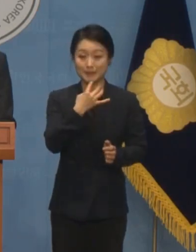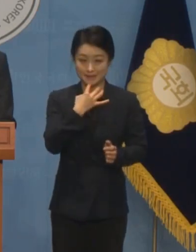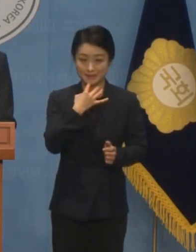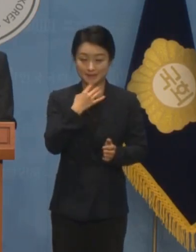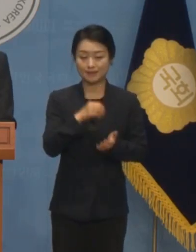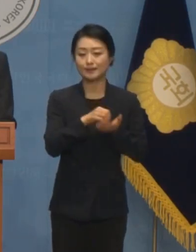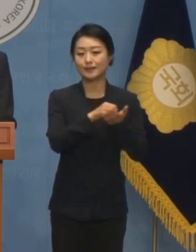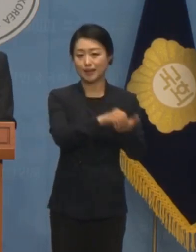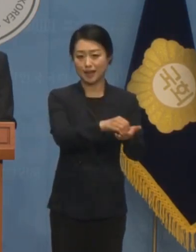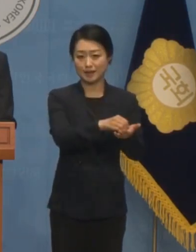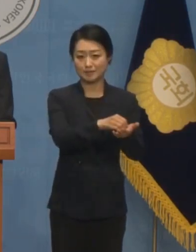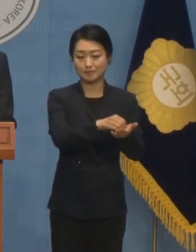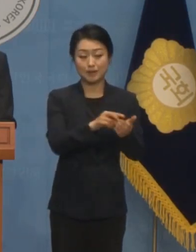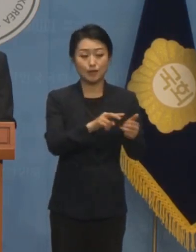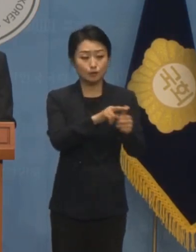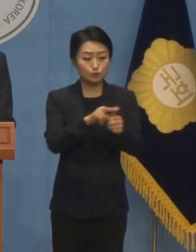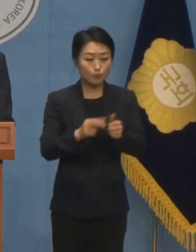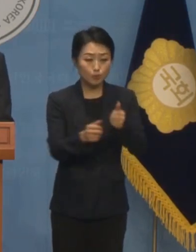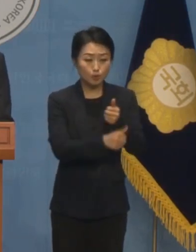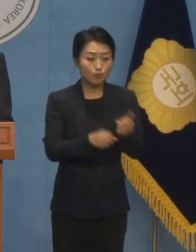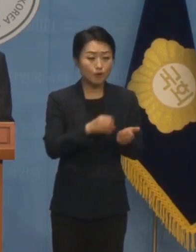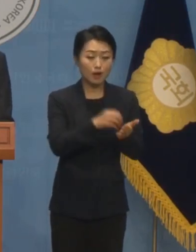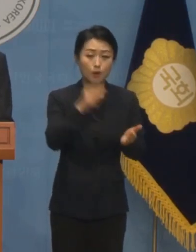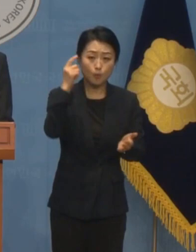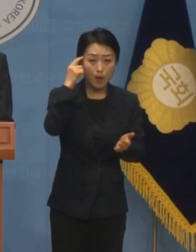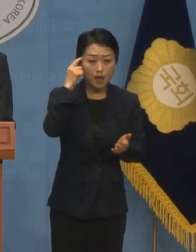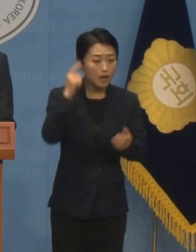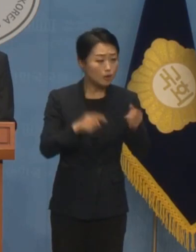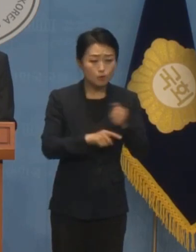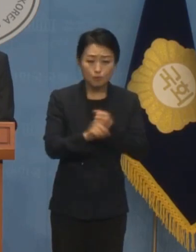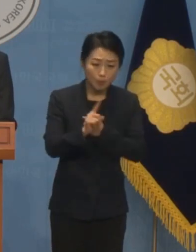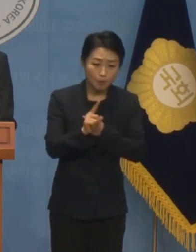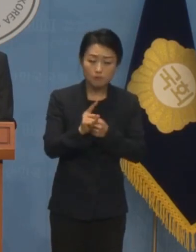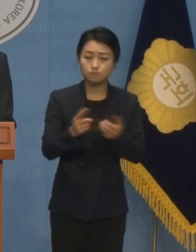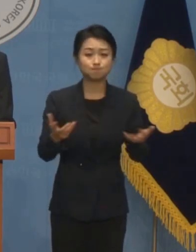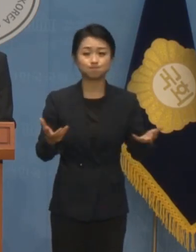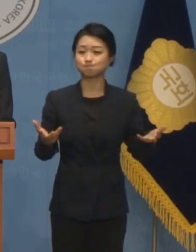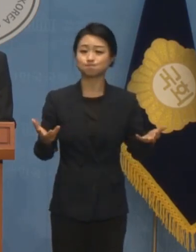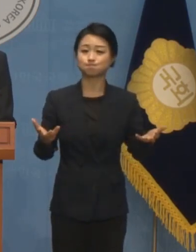구성하게 한 근거와 논리를 발견할 수 없었습니다.